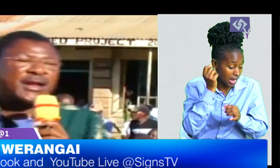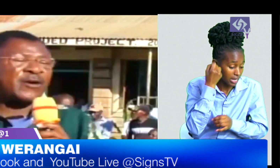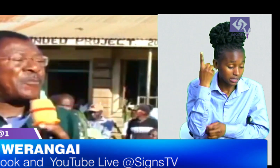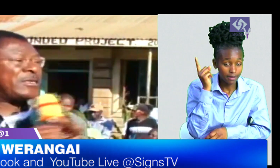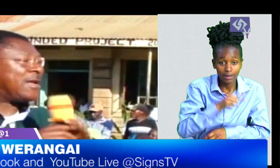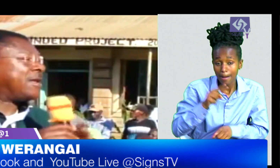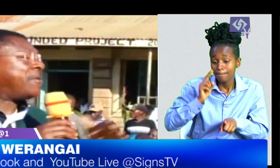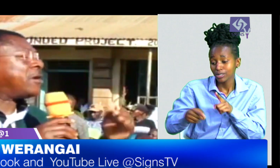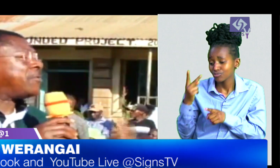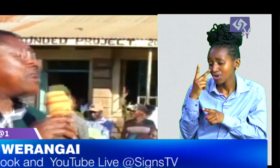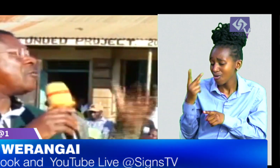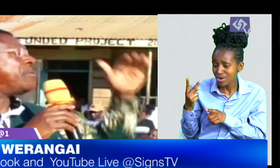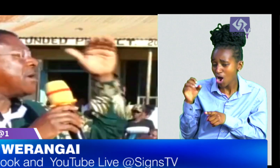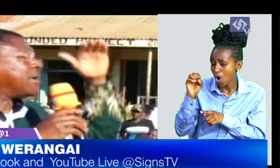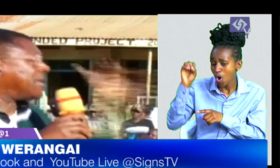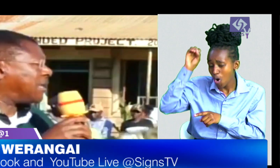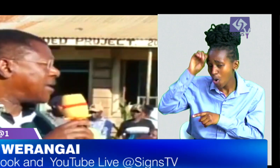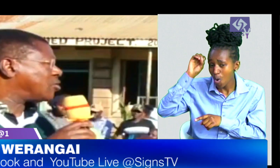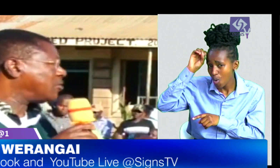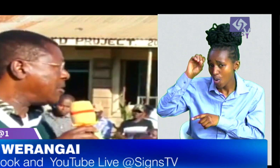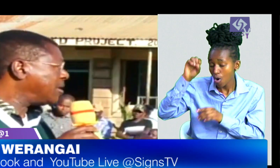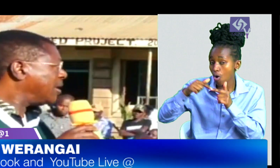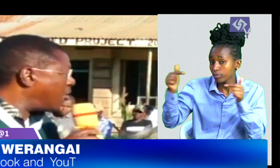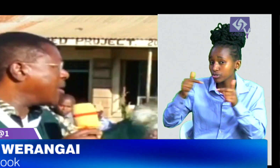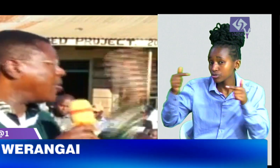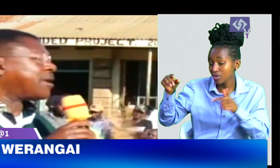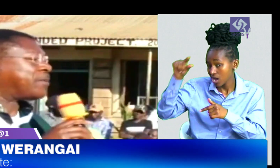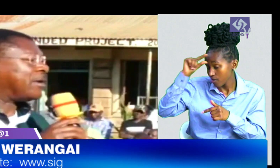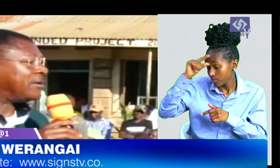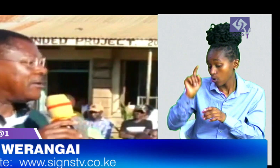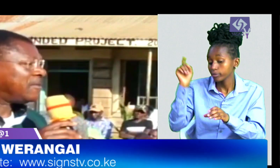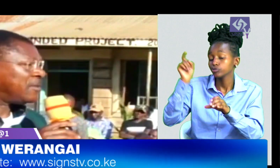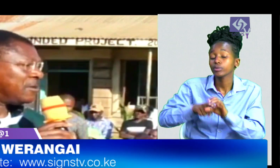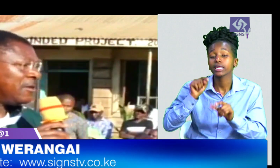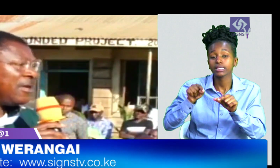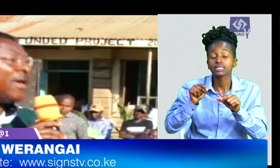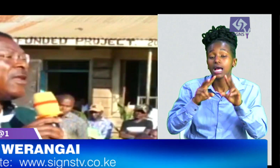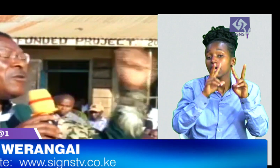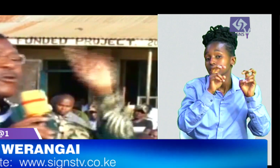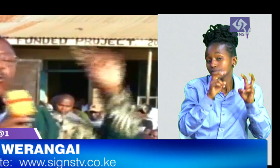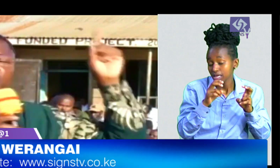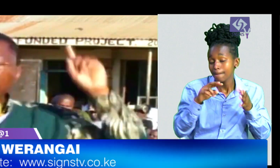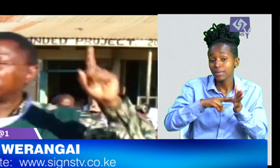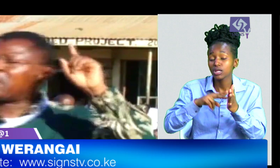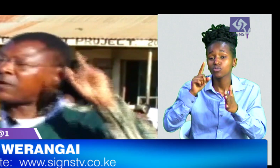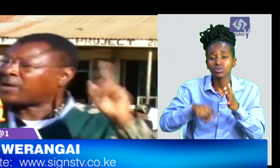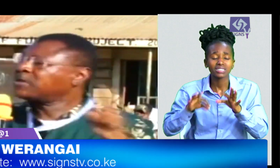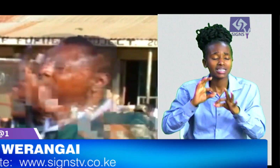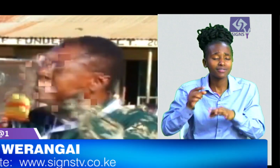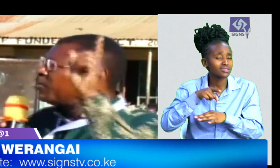wapinzani ambao wanapenda kupinga kila kitu, hiyo wamerukia pia. Anybody who defends the corrupt is an enemy of the people